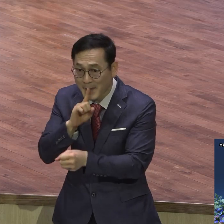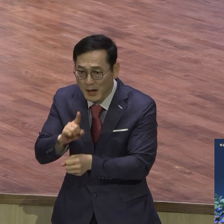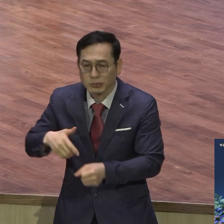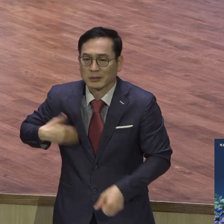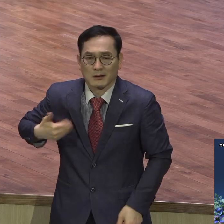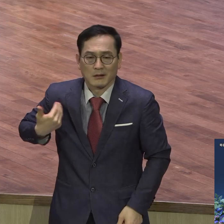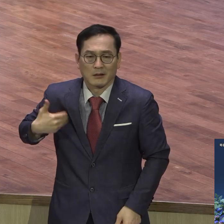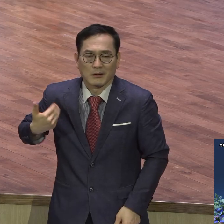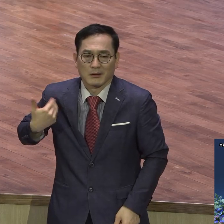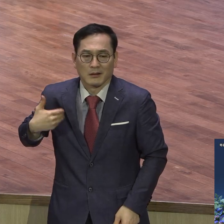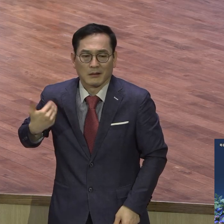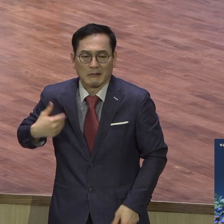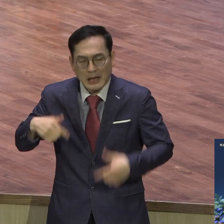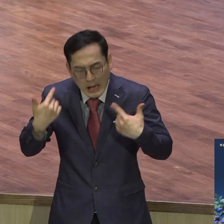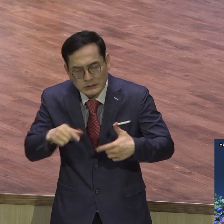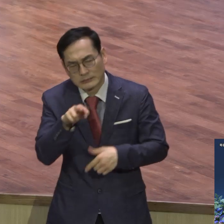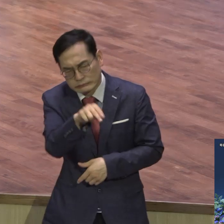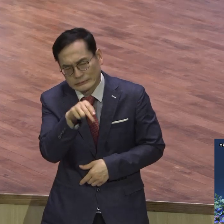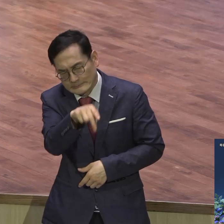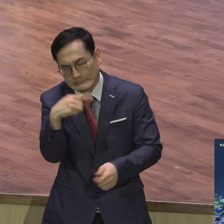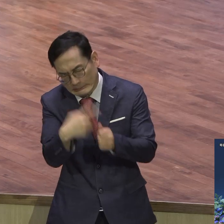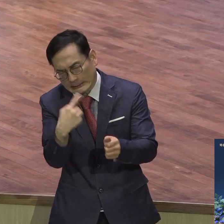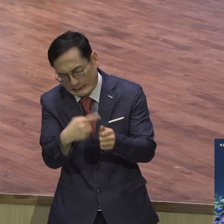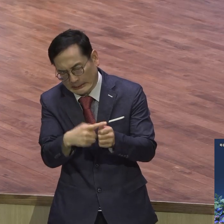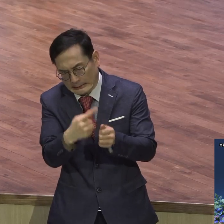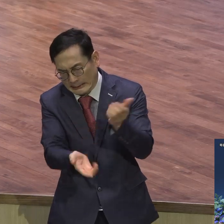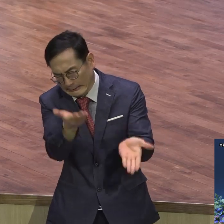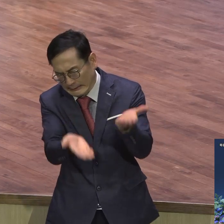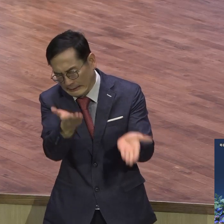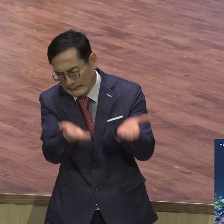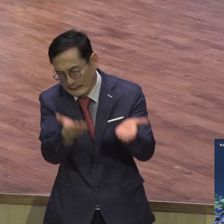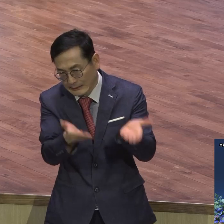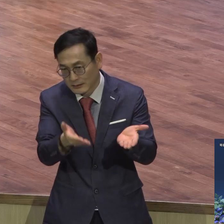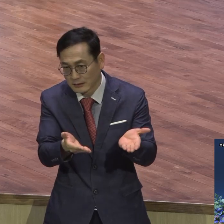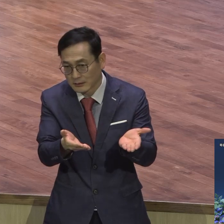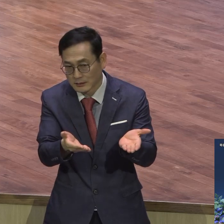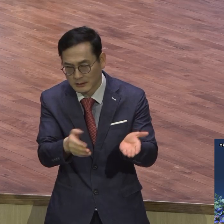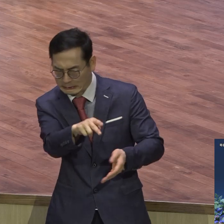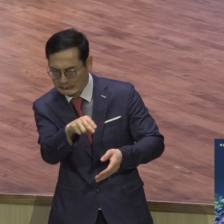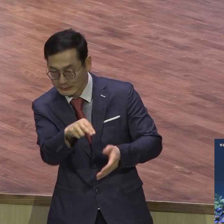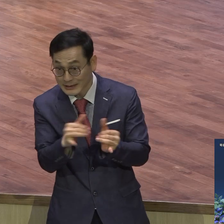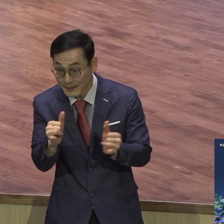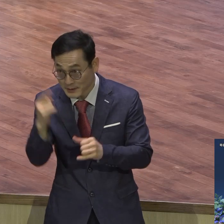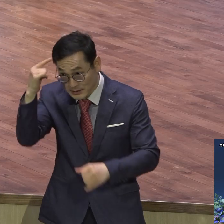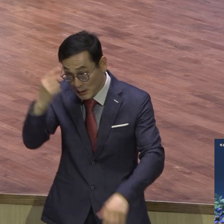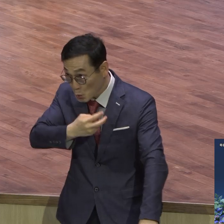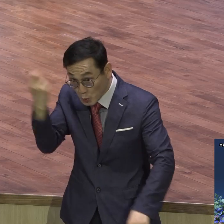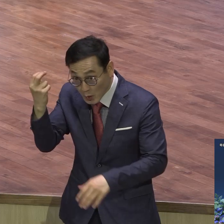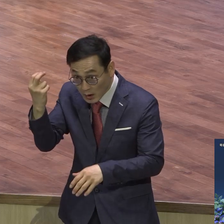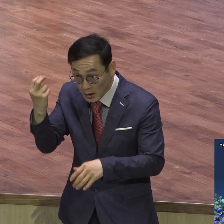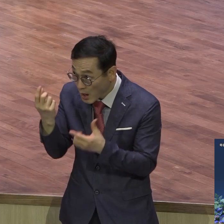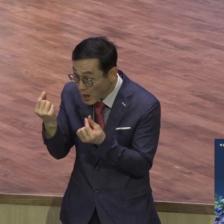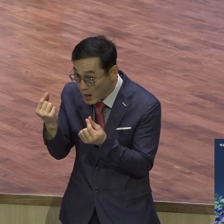늘 비판하는 사람. 늘 부정적인 사람. 되게 똑똑해 보이죠. 그 사람이 망합니다.